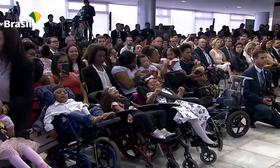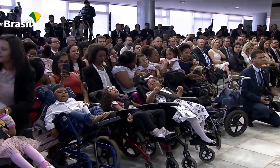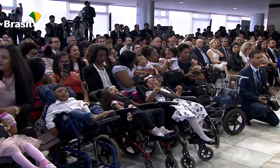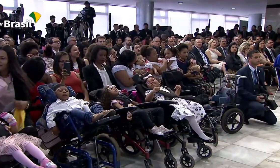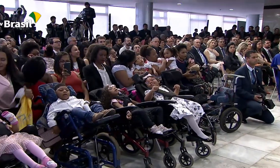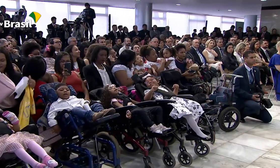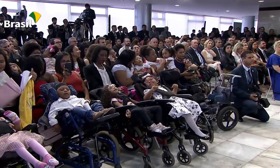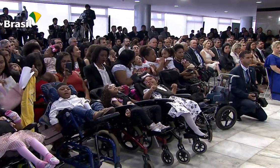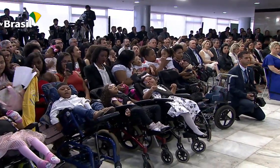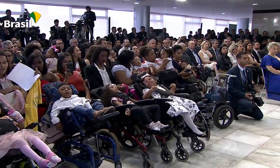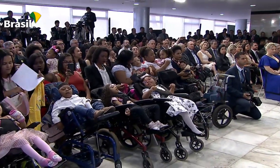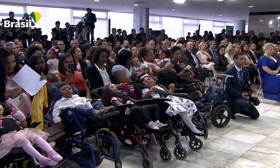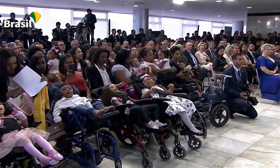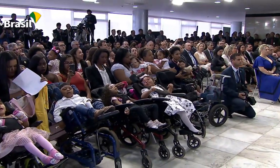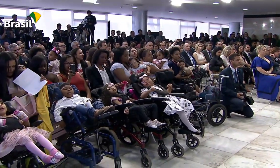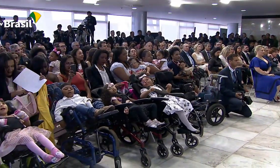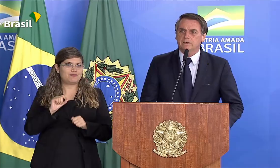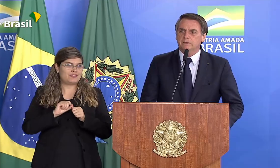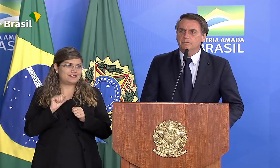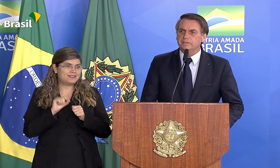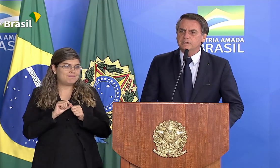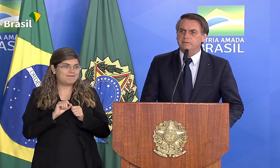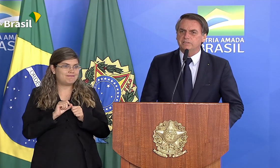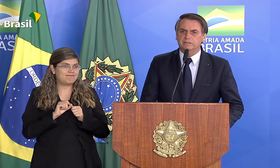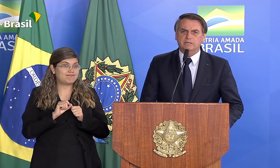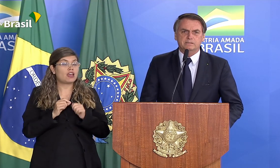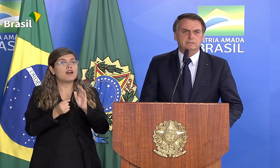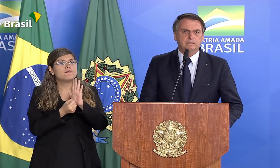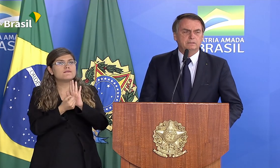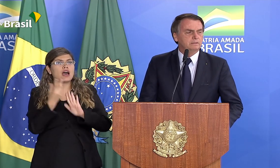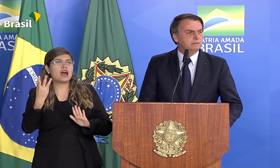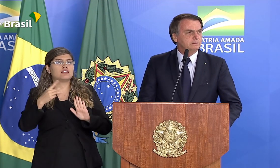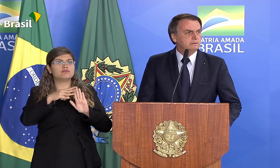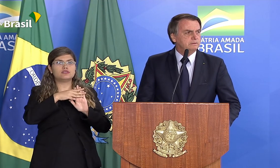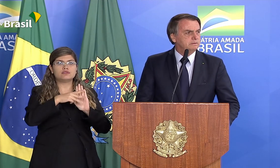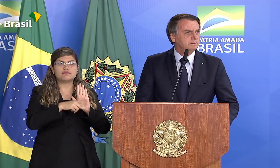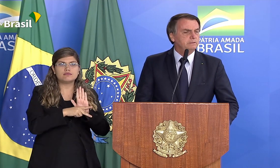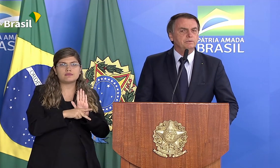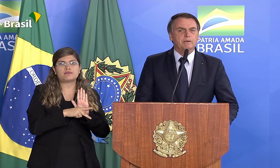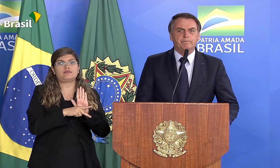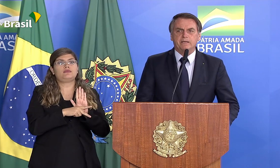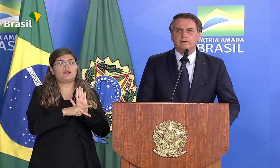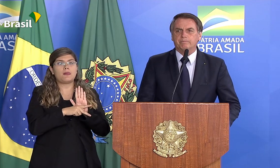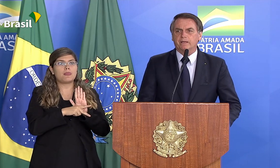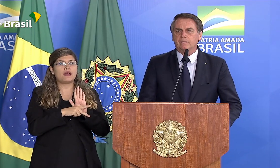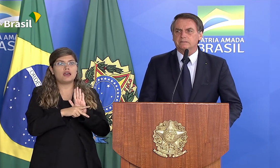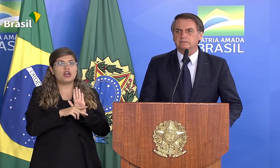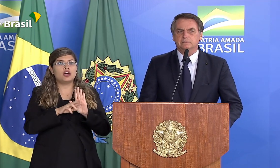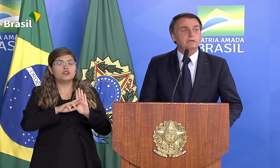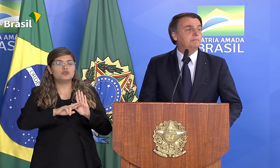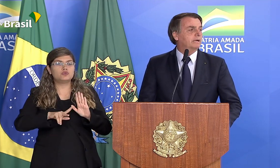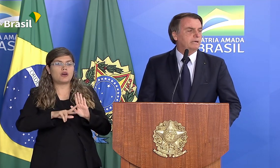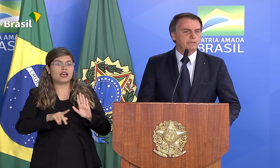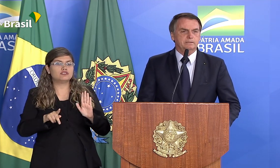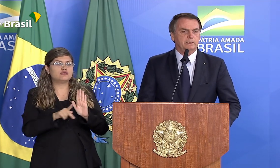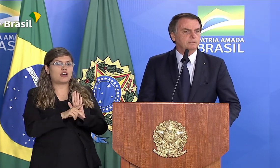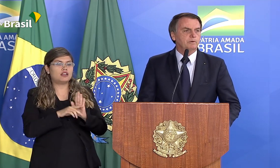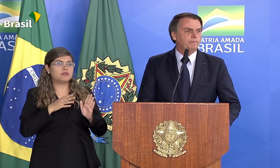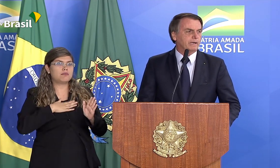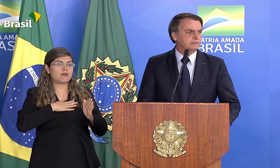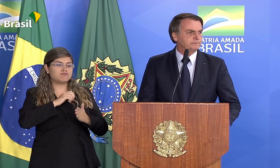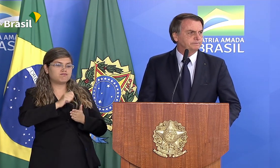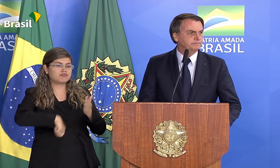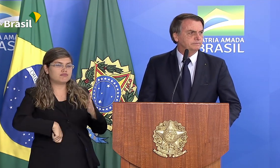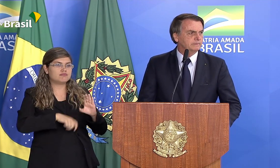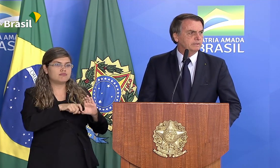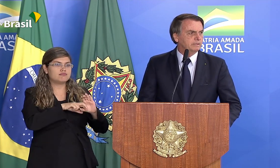Nacional em até 120 dias. Muitas medidas não dependem apenas da minha caneta